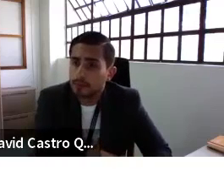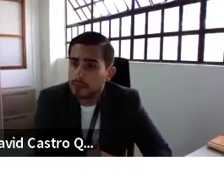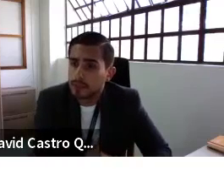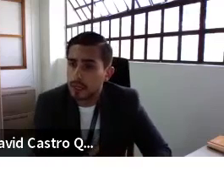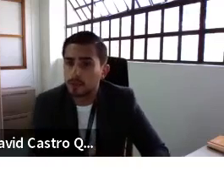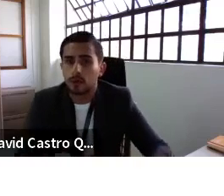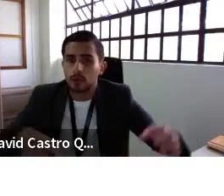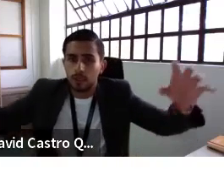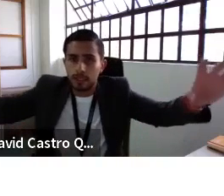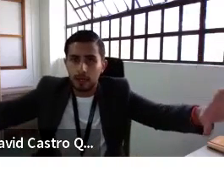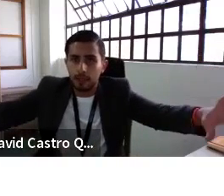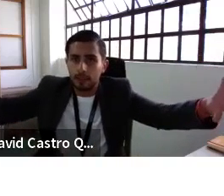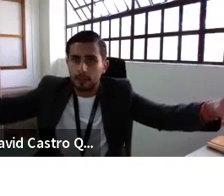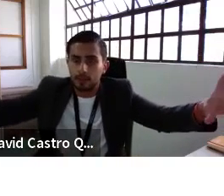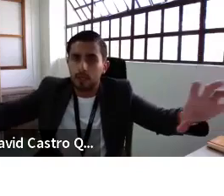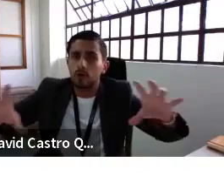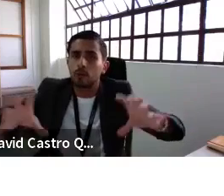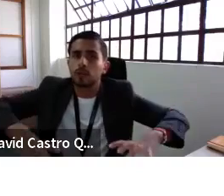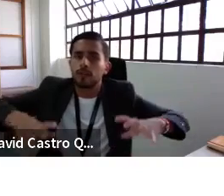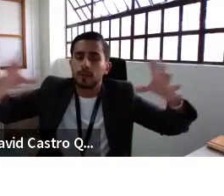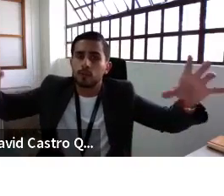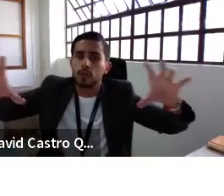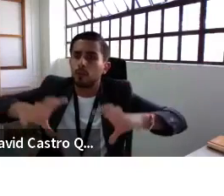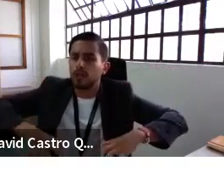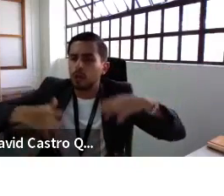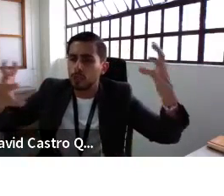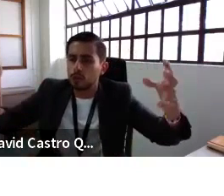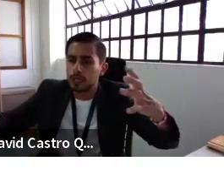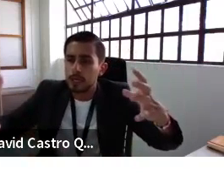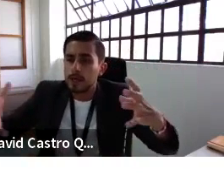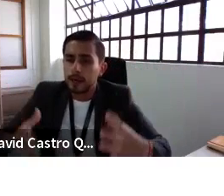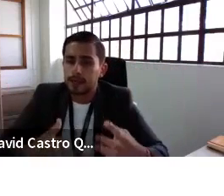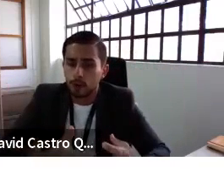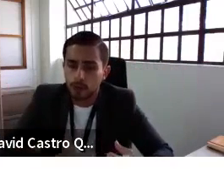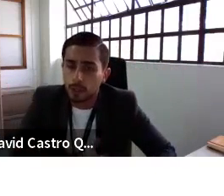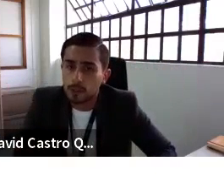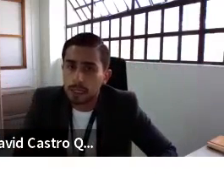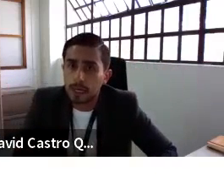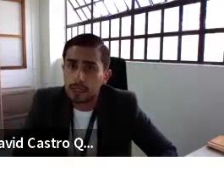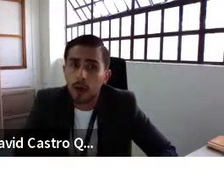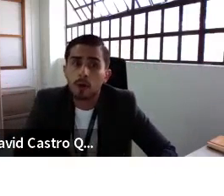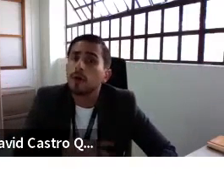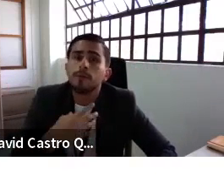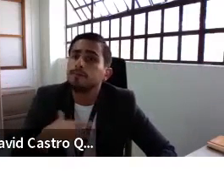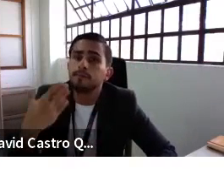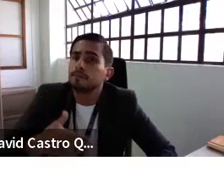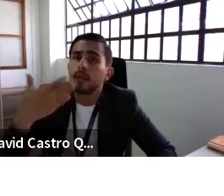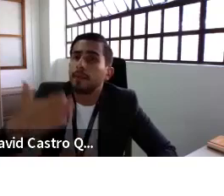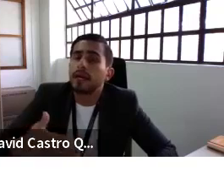cierto lo que yo les decía ahorita cierto cómo transferimos y cómo traducimos ese conocimiento especializado para